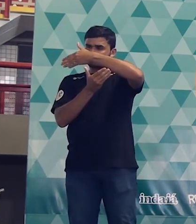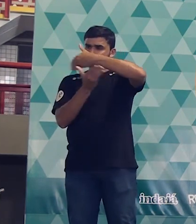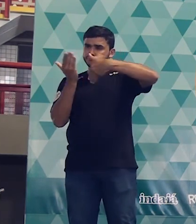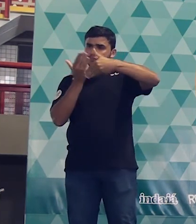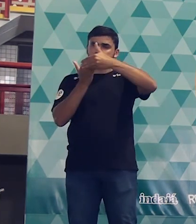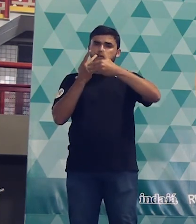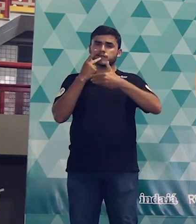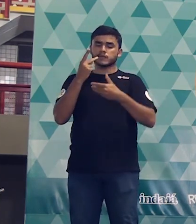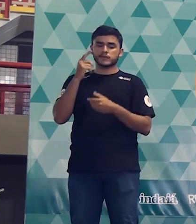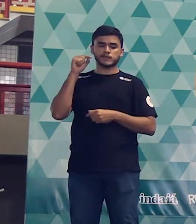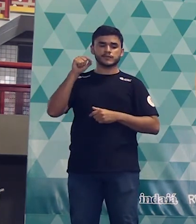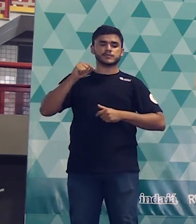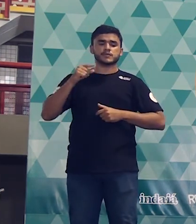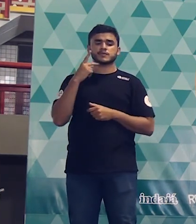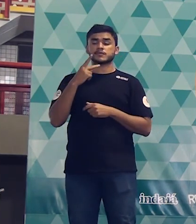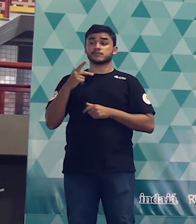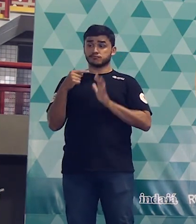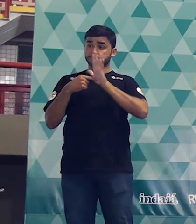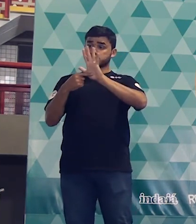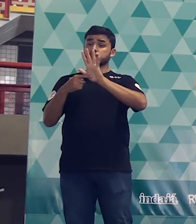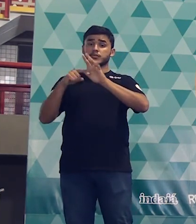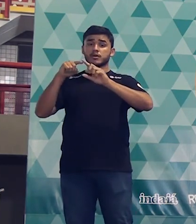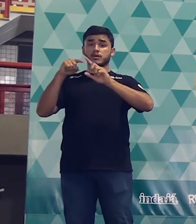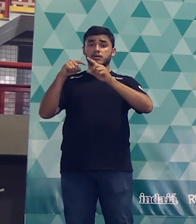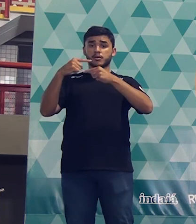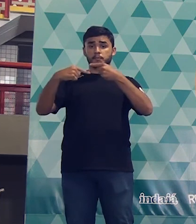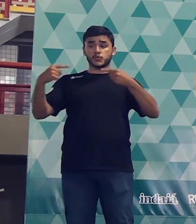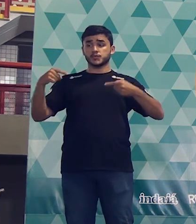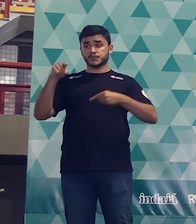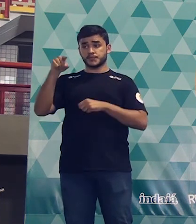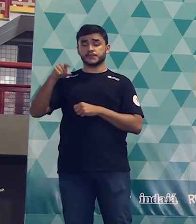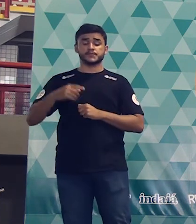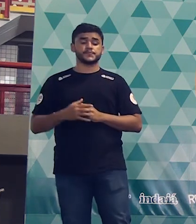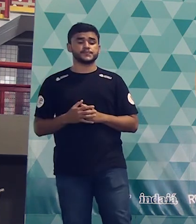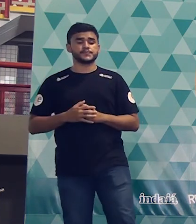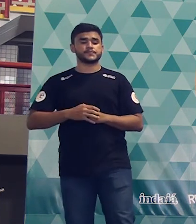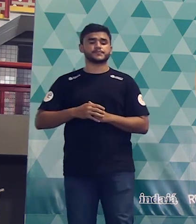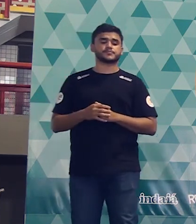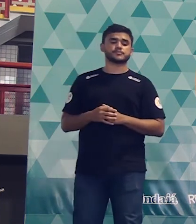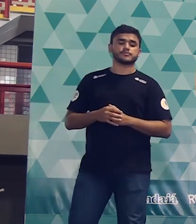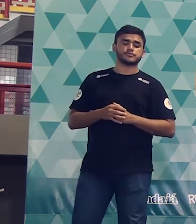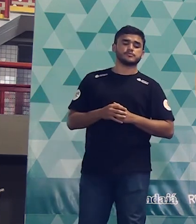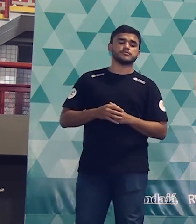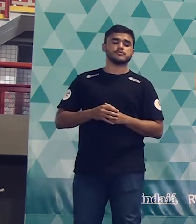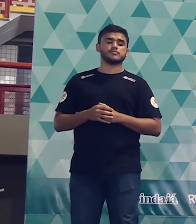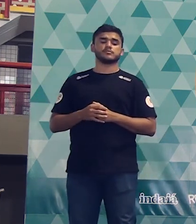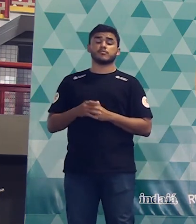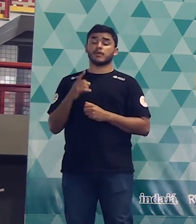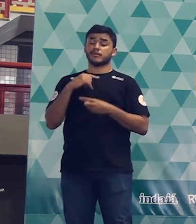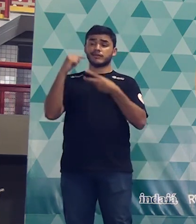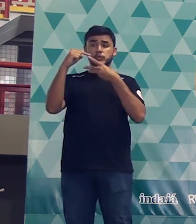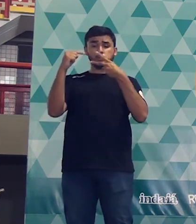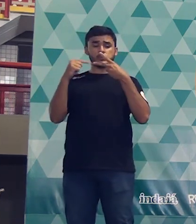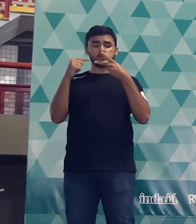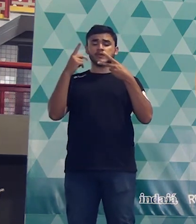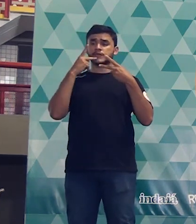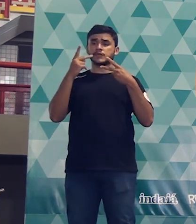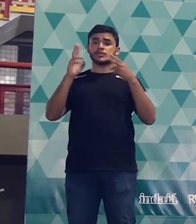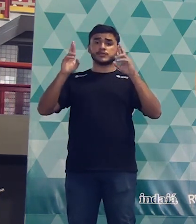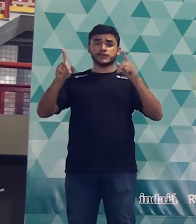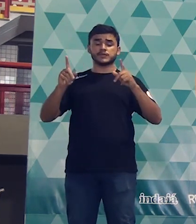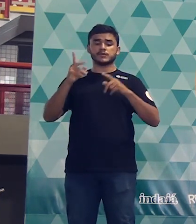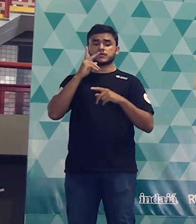formas. Isso aqui tem no material de vocês, tá? Mas, independentemente de como essa relação